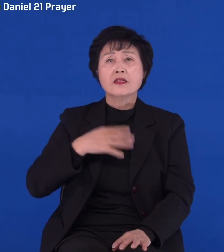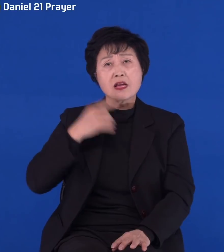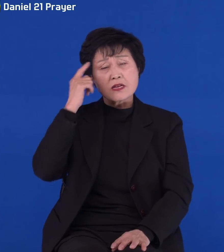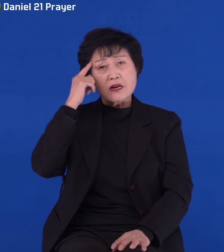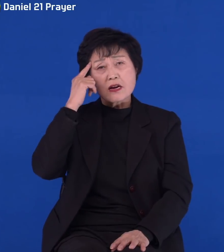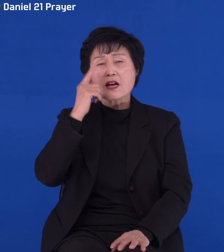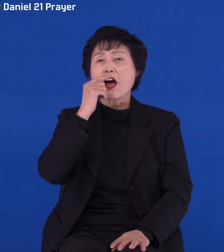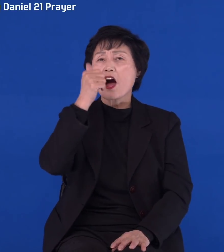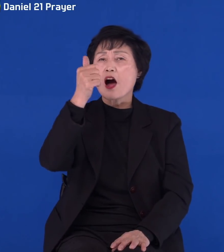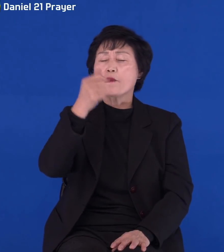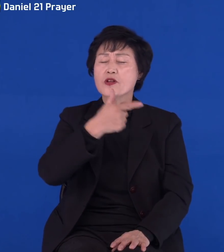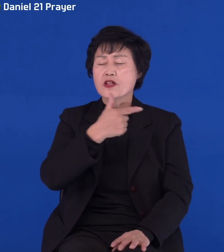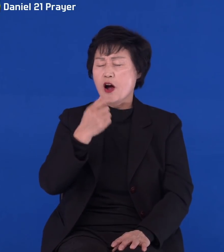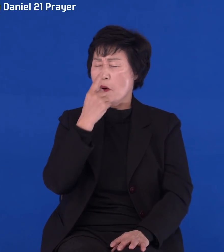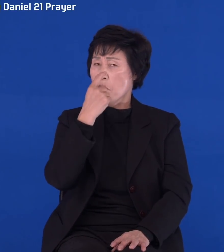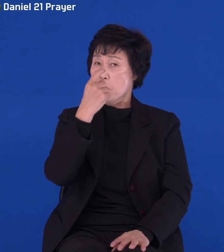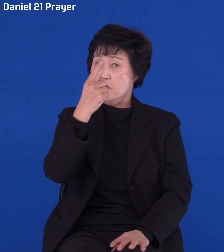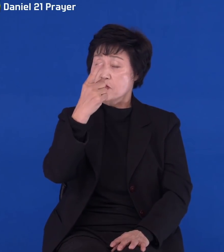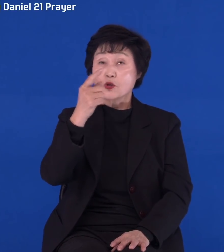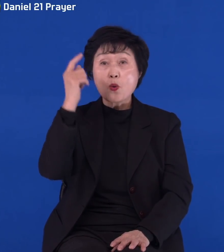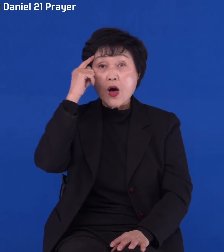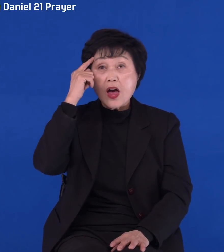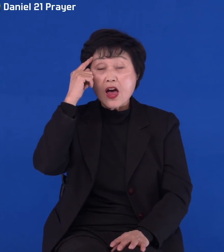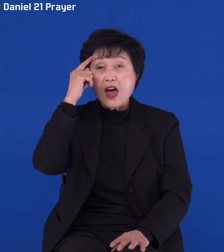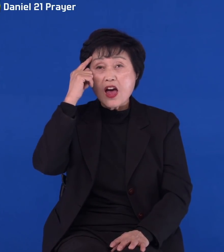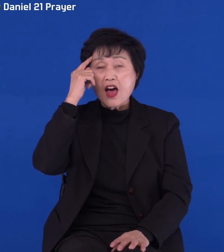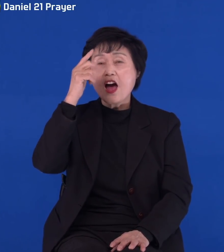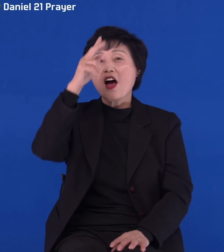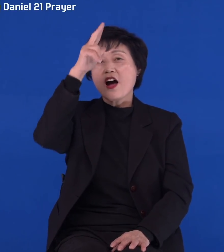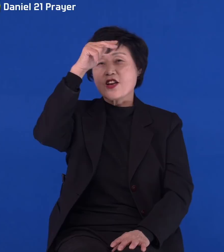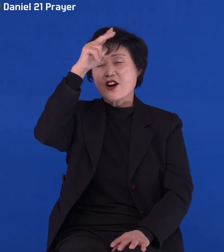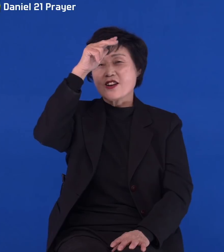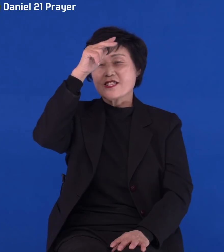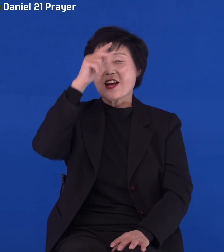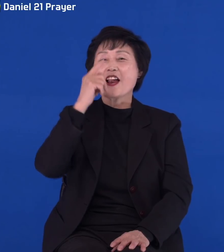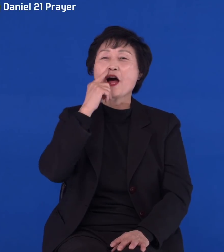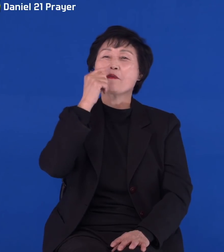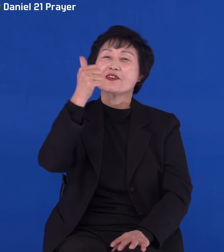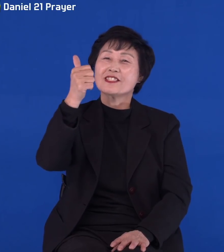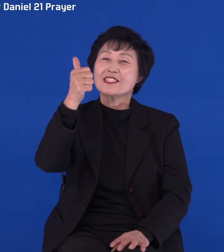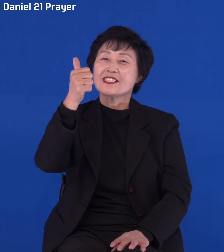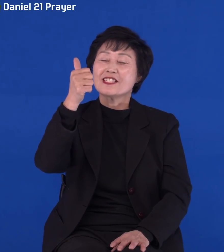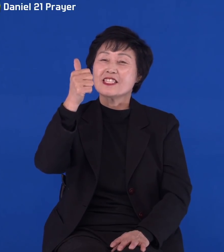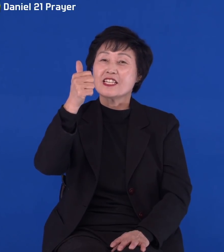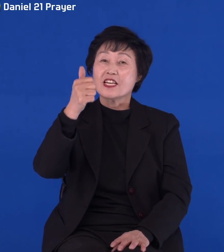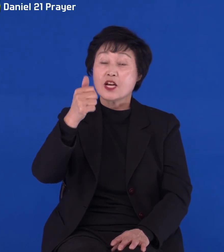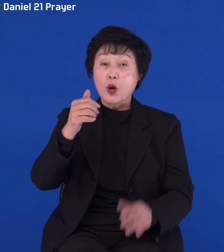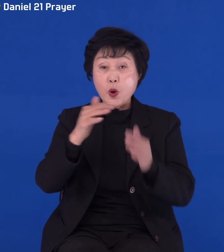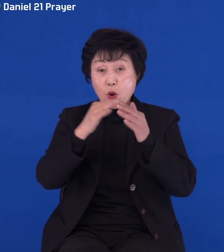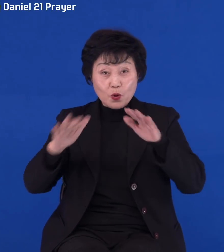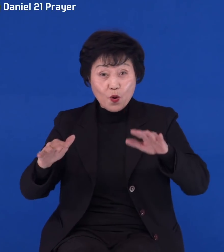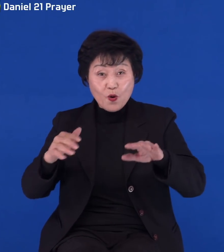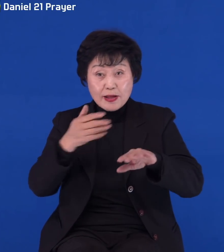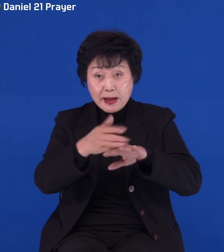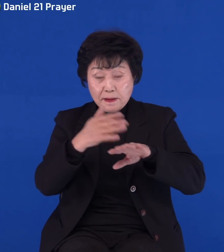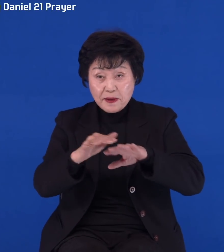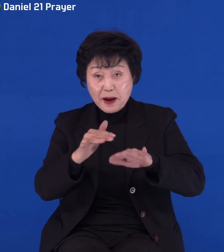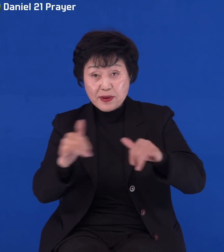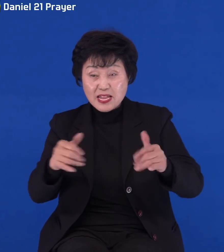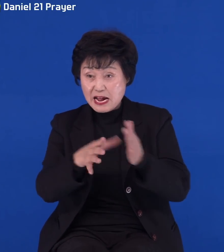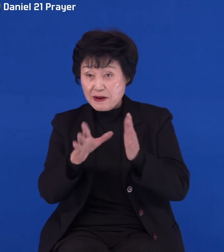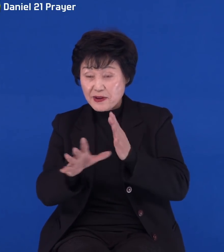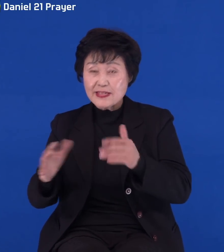왜냐하면 항상 사회 정의의 실현을 위해서 경찰관이었는데 동네 불량배들을 잘 잡아서 또 우리를 보호해